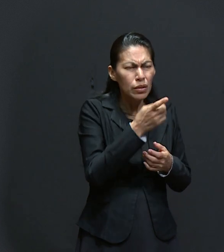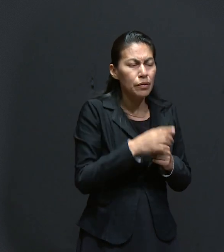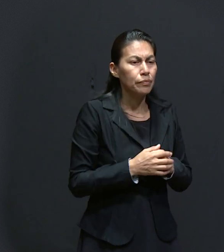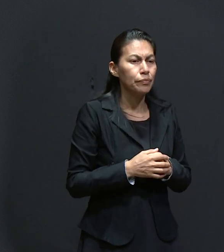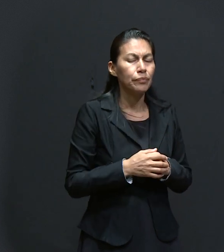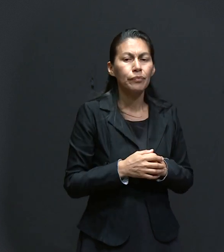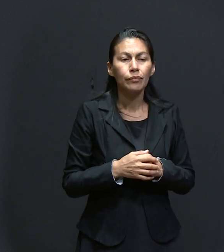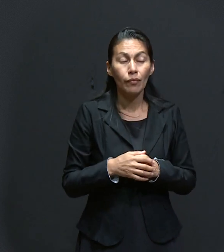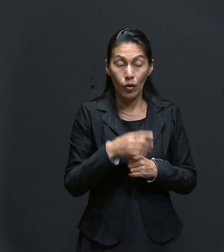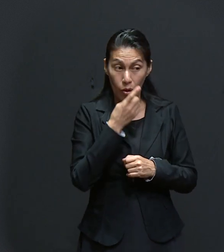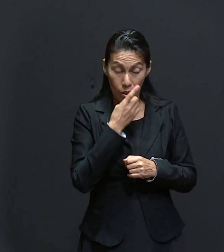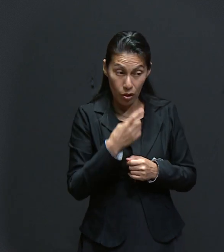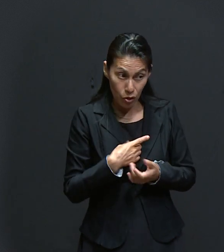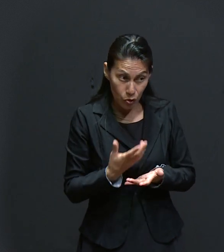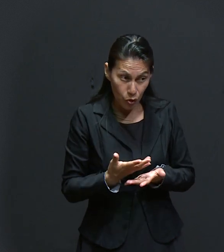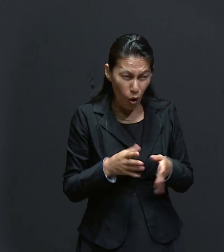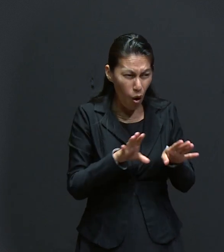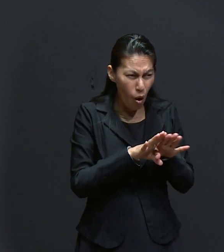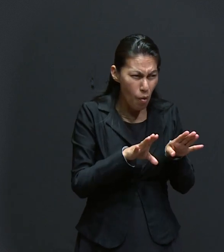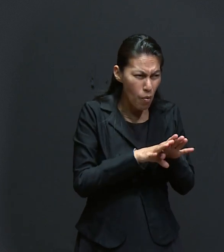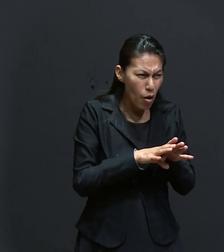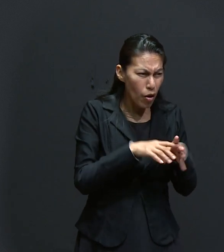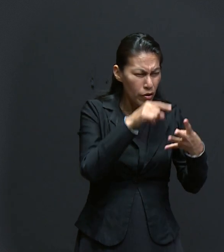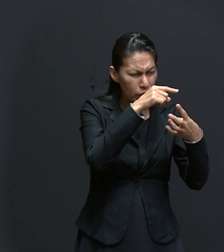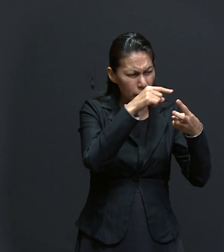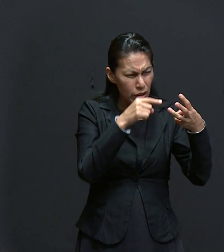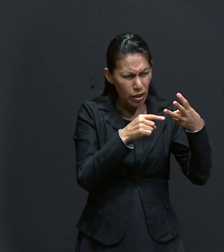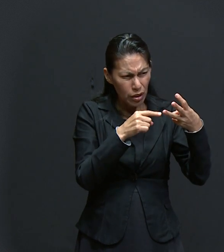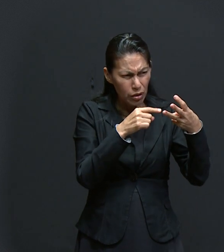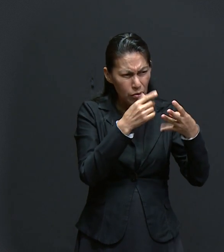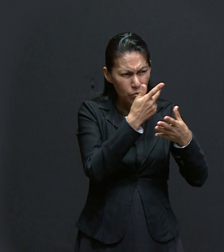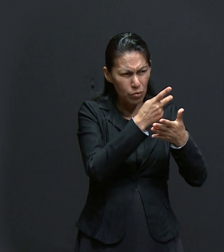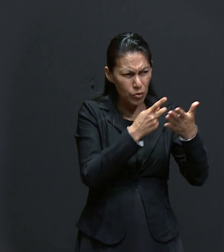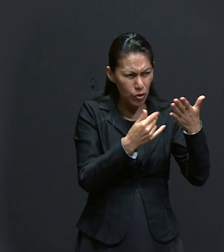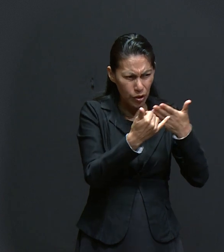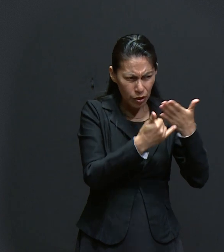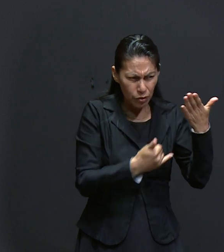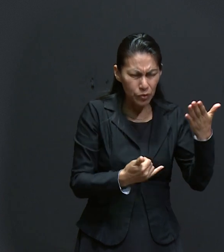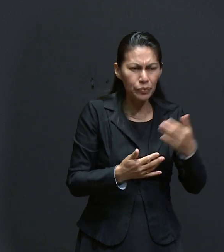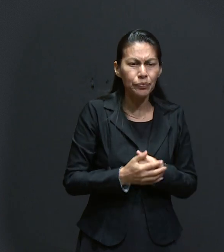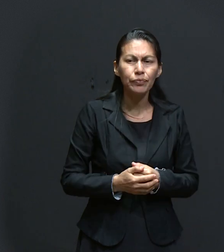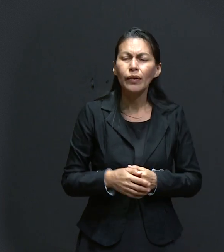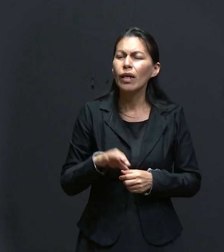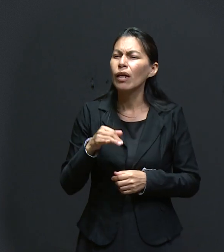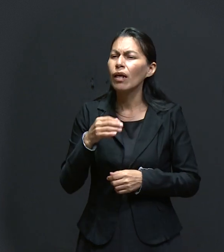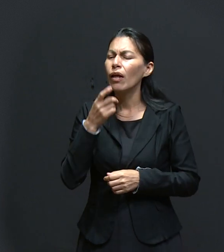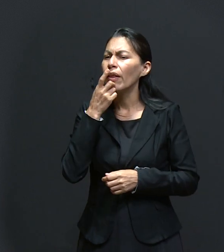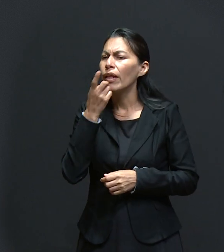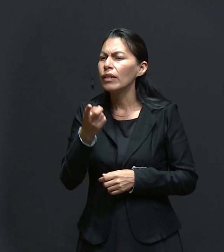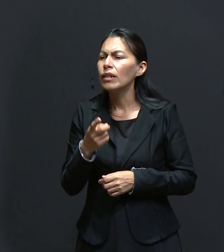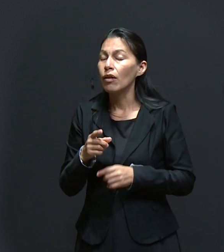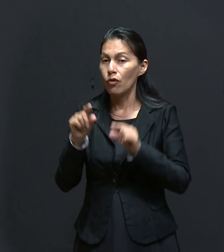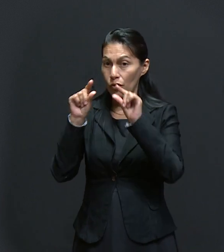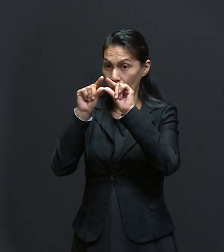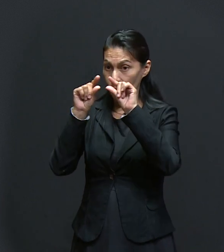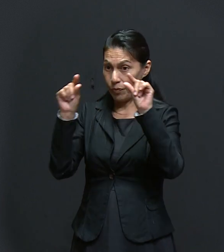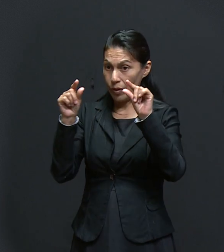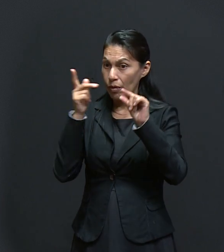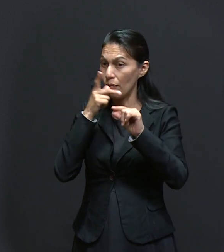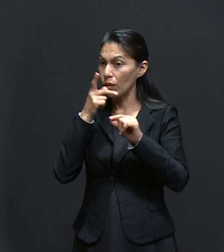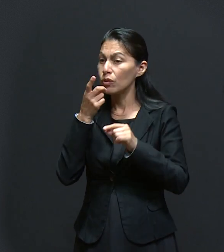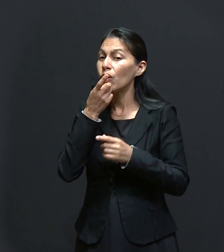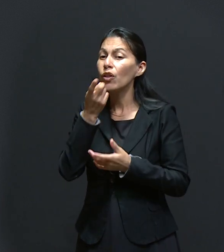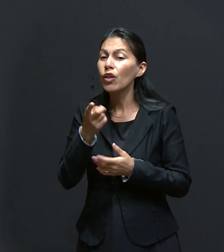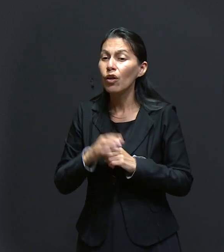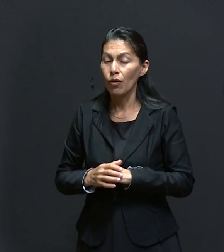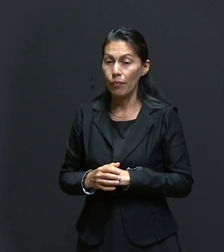orientar cómo hacer esto tú no se ha planteado que tienes tres proyectos este sería el primero de ellos si quiero decir algo